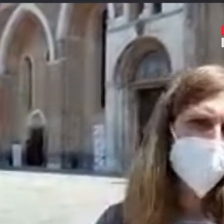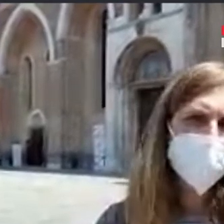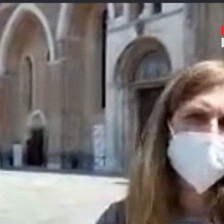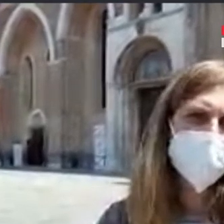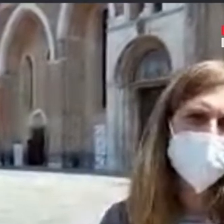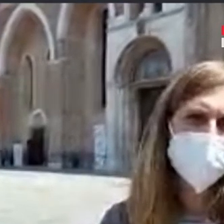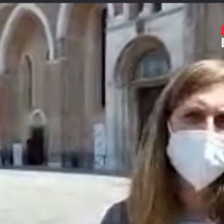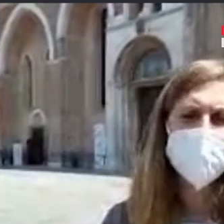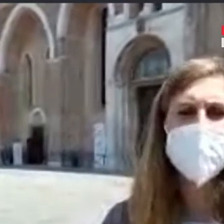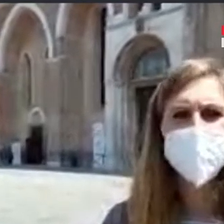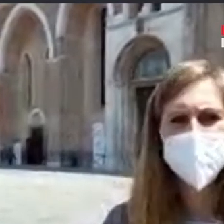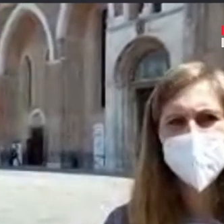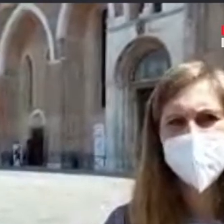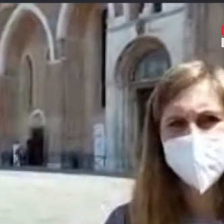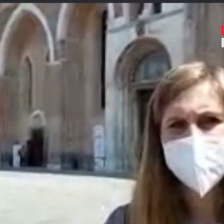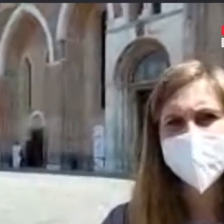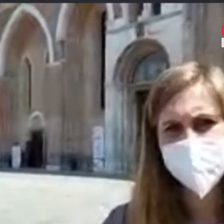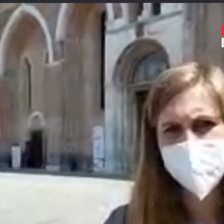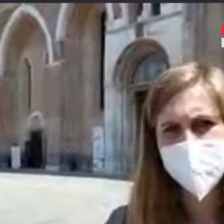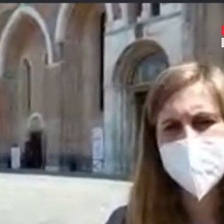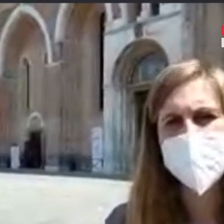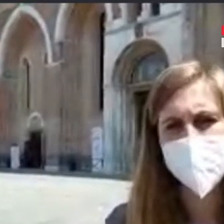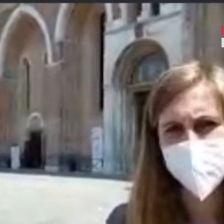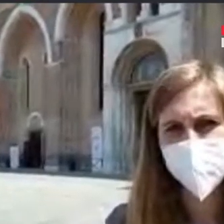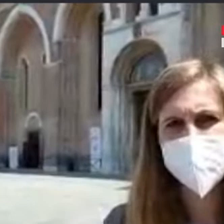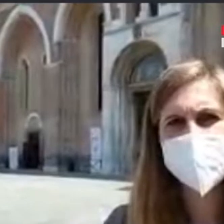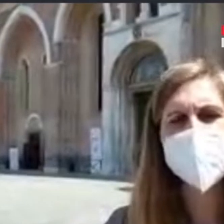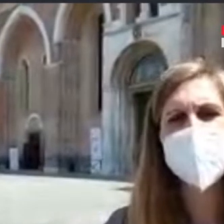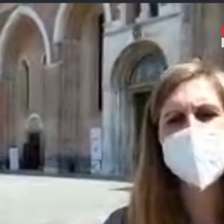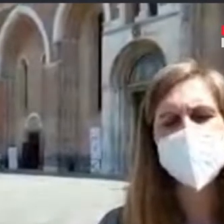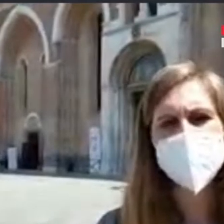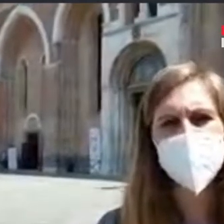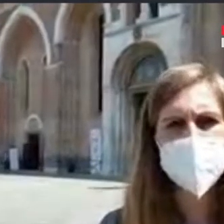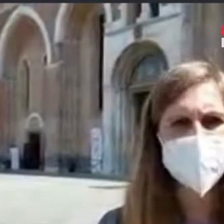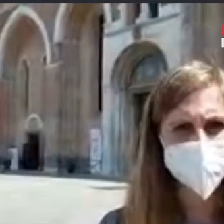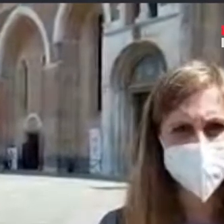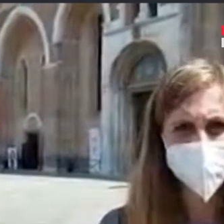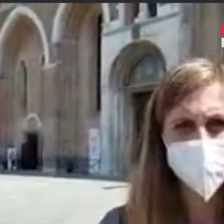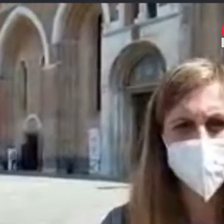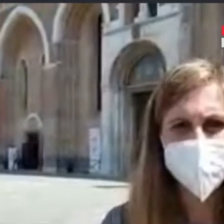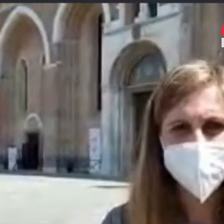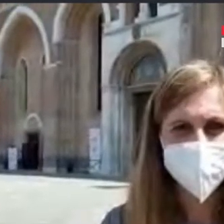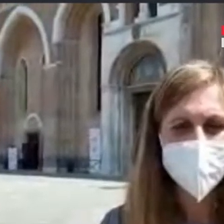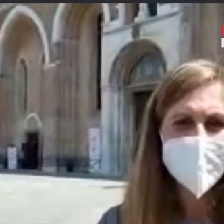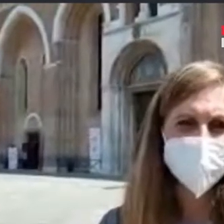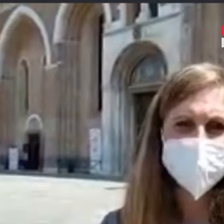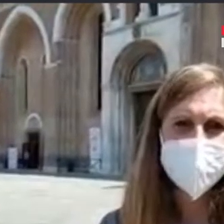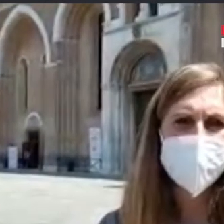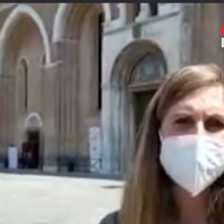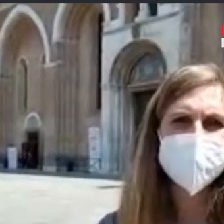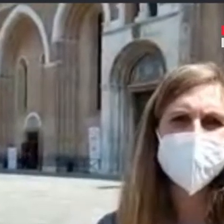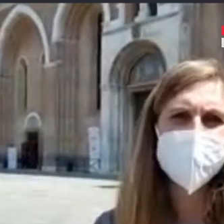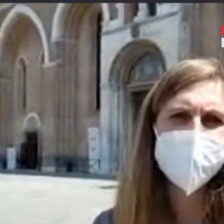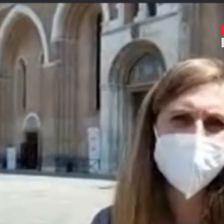vi confermo che anche quest'anno non ci sarà la tradizionale processione del Santo, ma ci saranno due peregrinazio. Cosa accadrà? Ci sarà